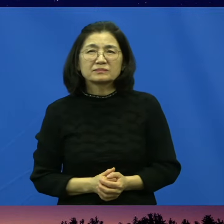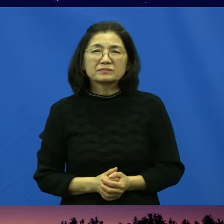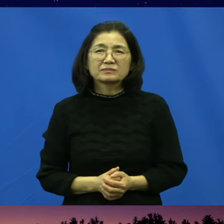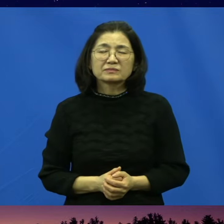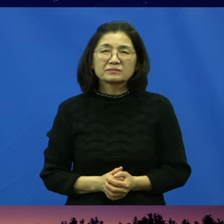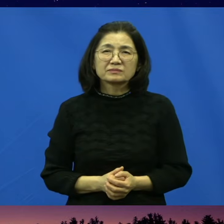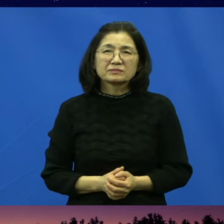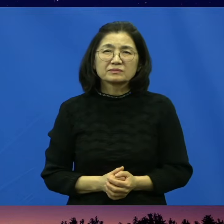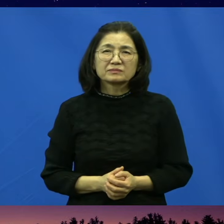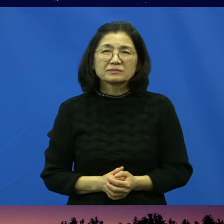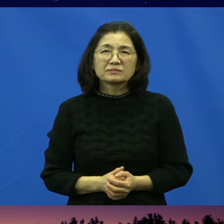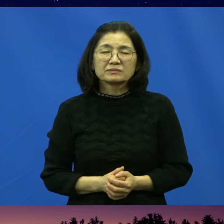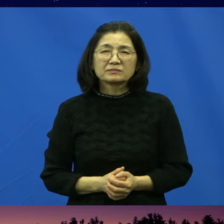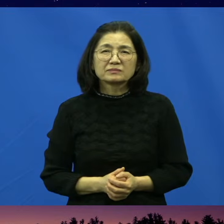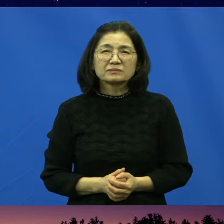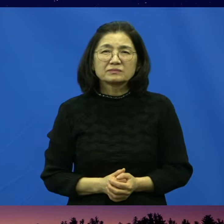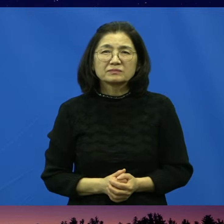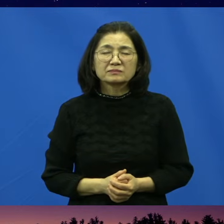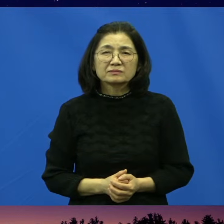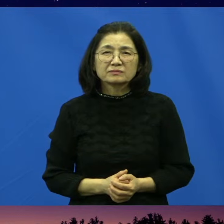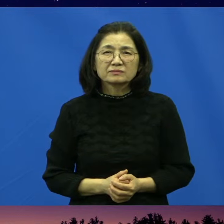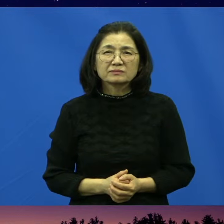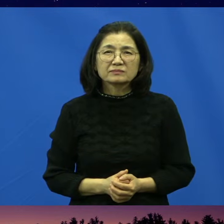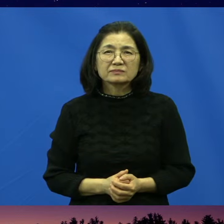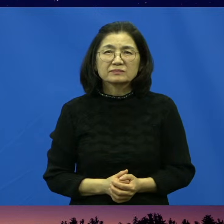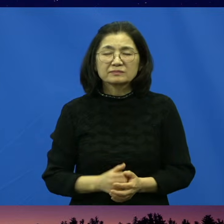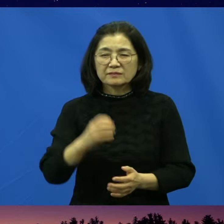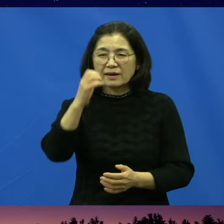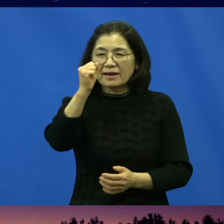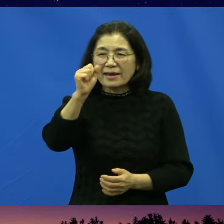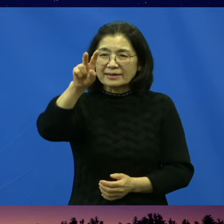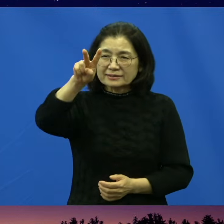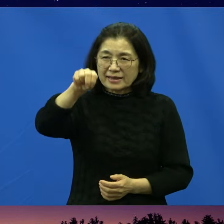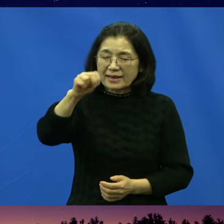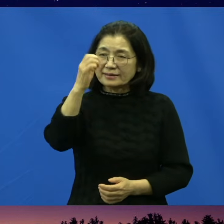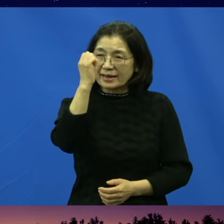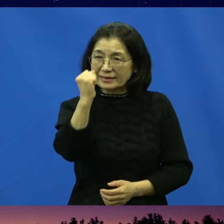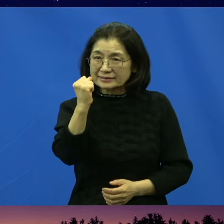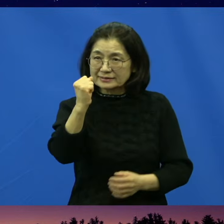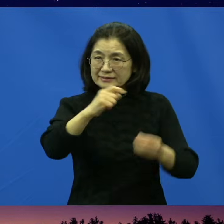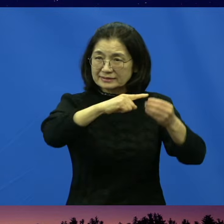그 안에 좋아요가 얼마나 많은지 몰라요. 그런데 여러분,